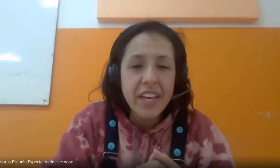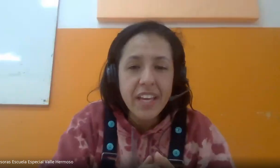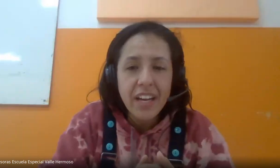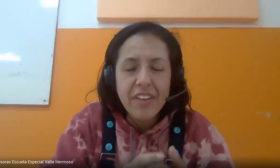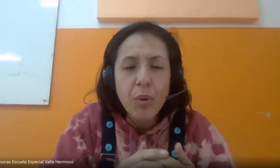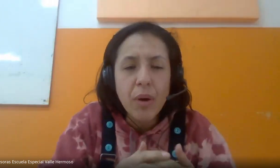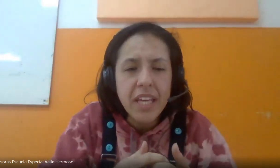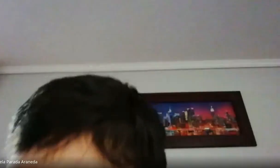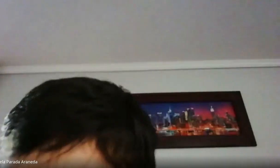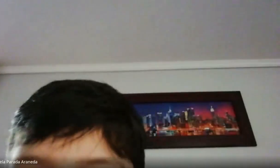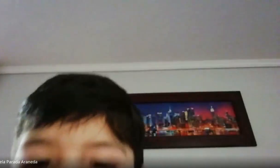bien. A ver, Joaquín.